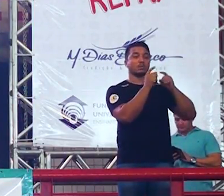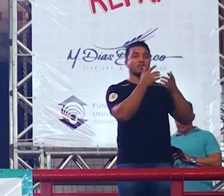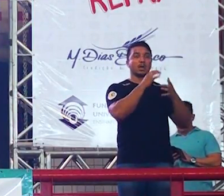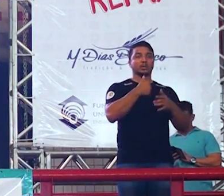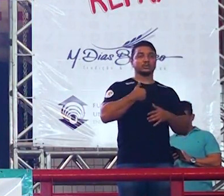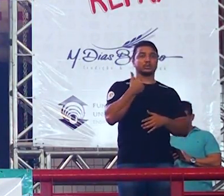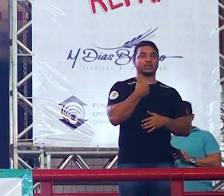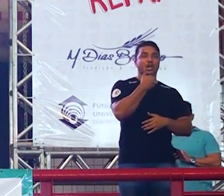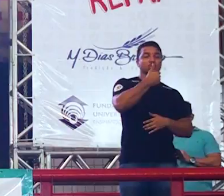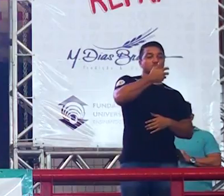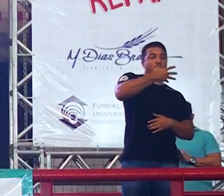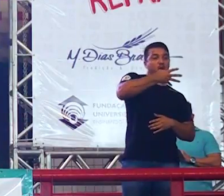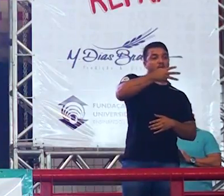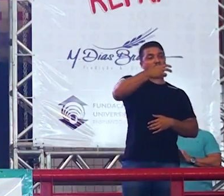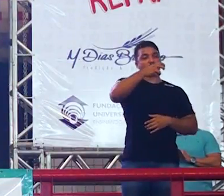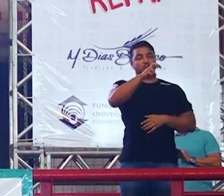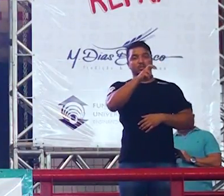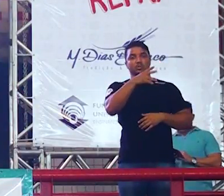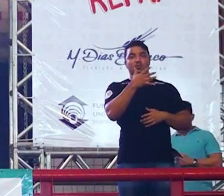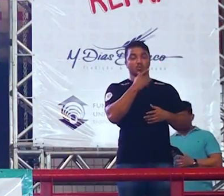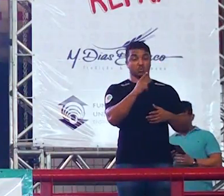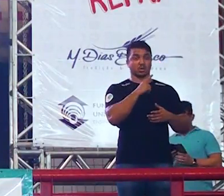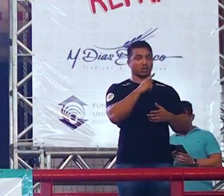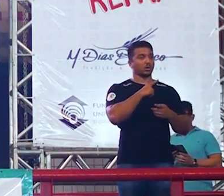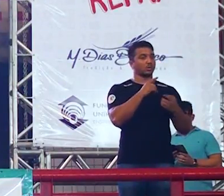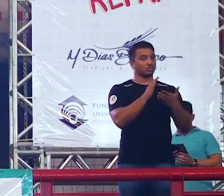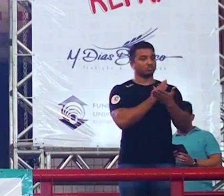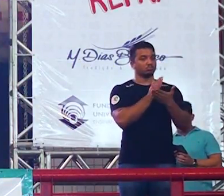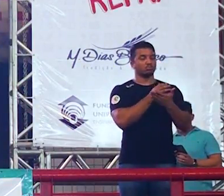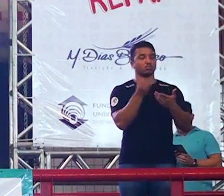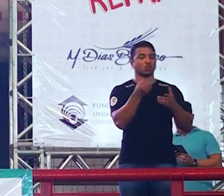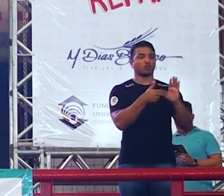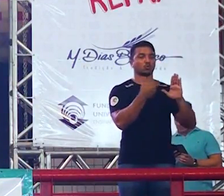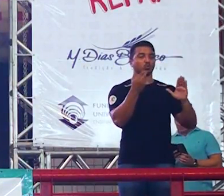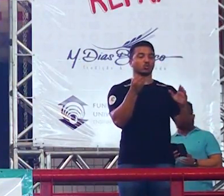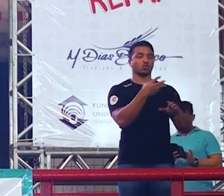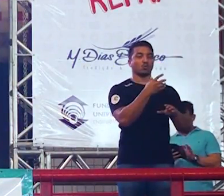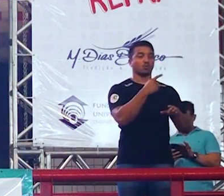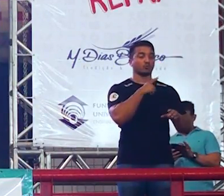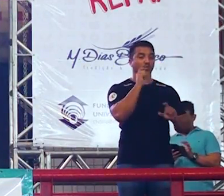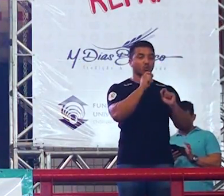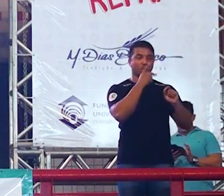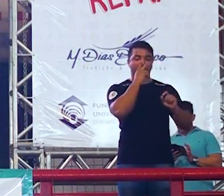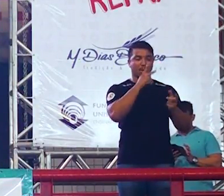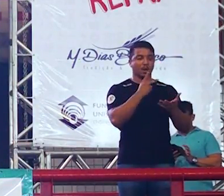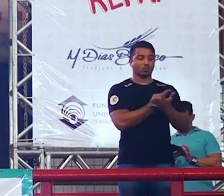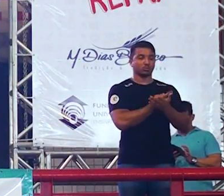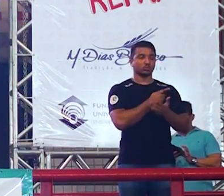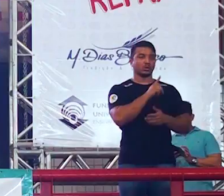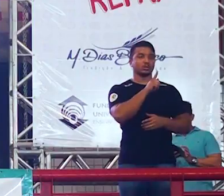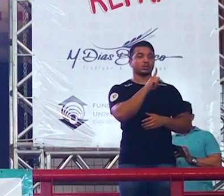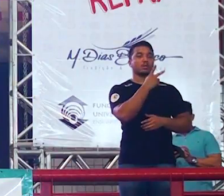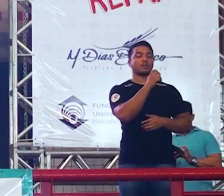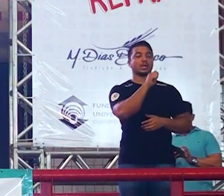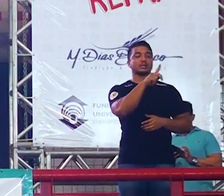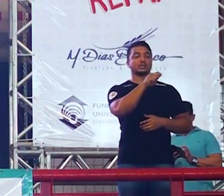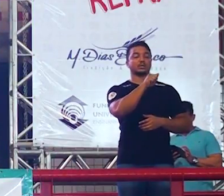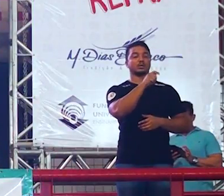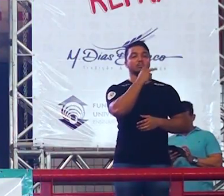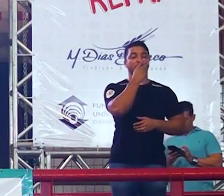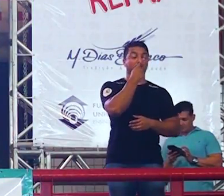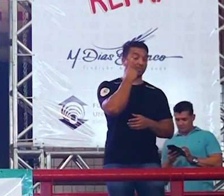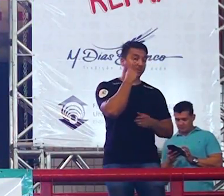os 45 anos, a literatura nova fala isso, existe a hiperplasia benigna da